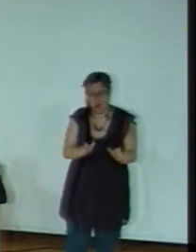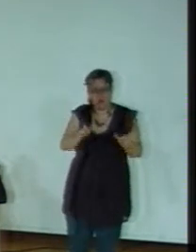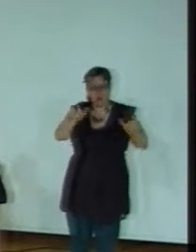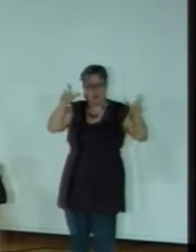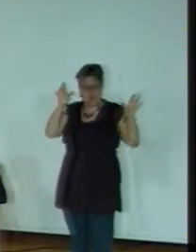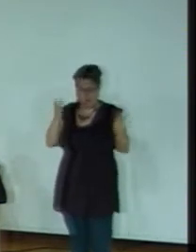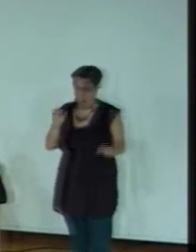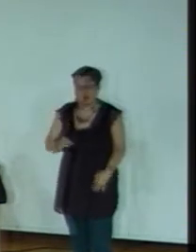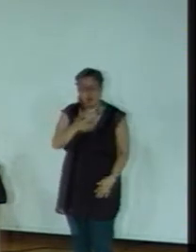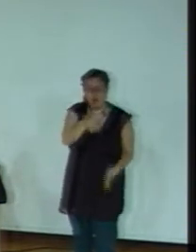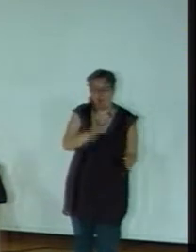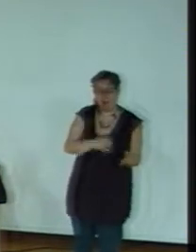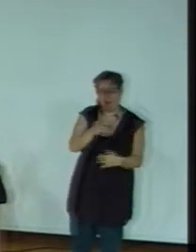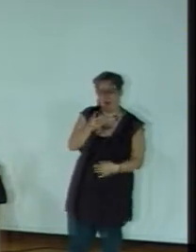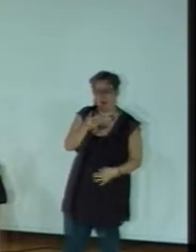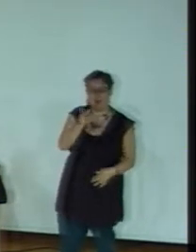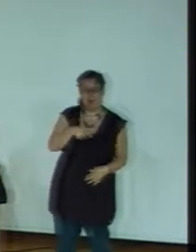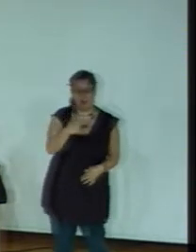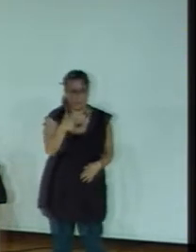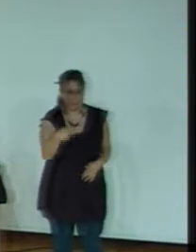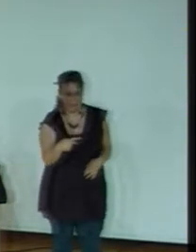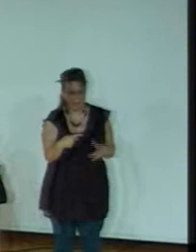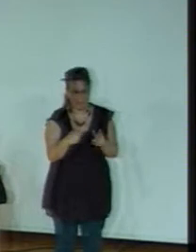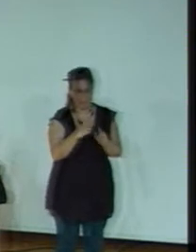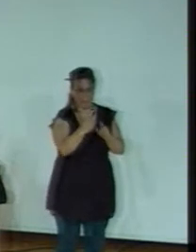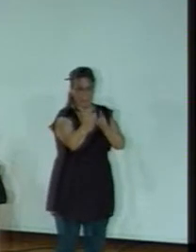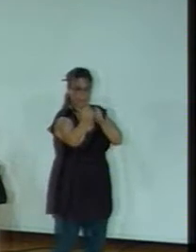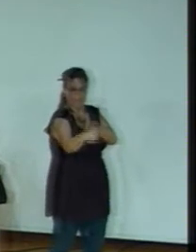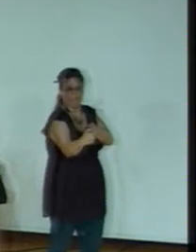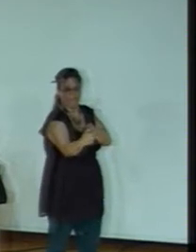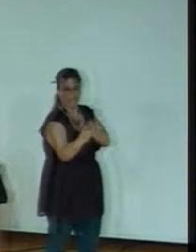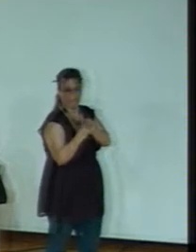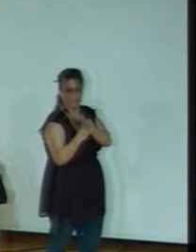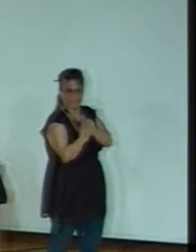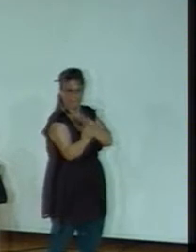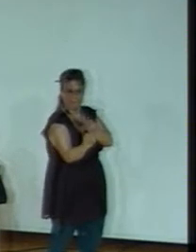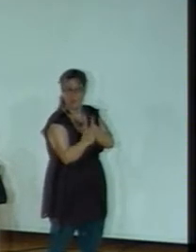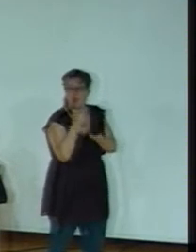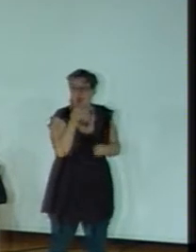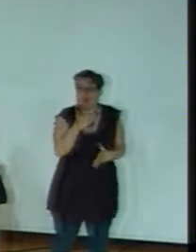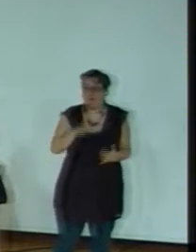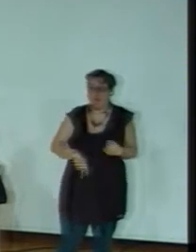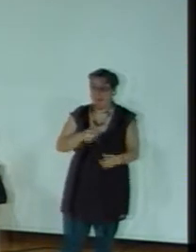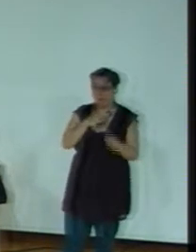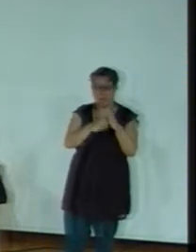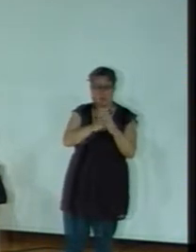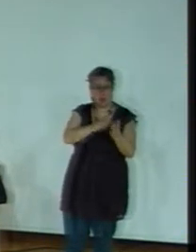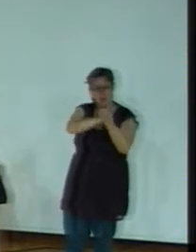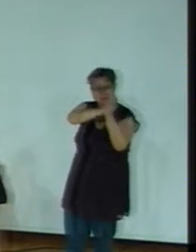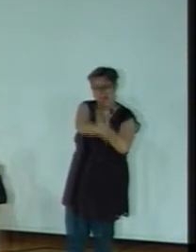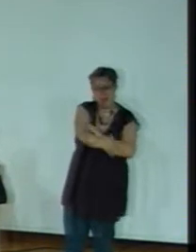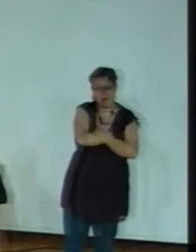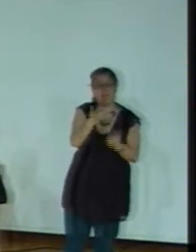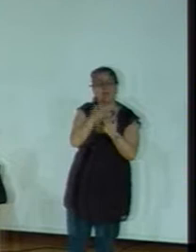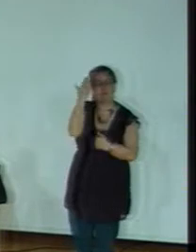technologies pair à pair. Les gens communiquent directement. Actuellement, le paradoxe, c'est que souvent la communication n'est pas directe. Par exemple, deux personnes